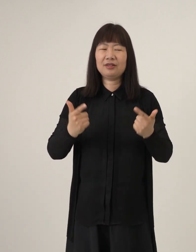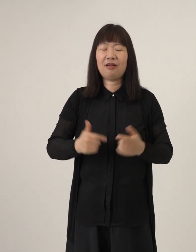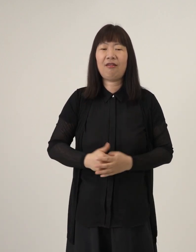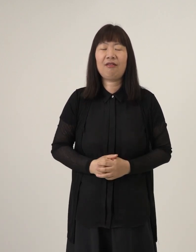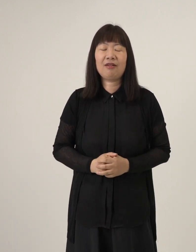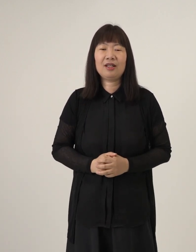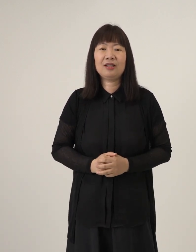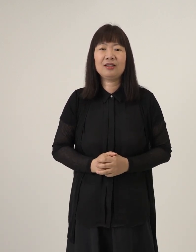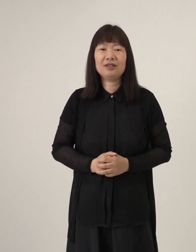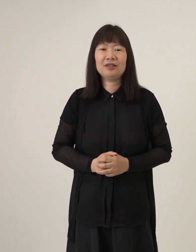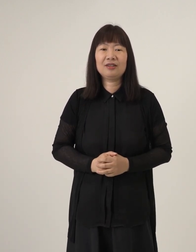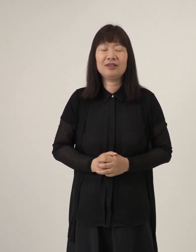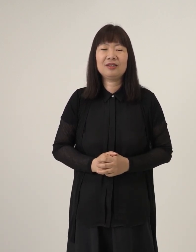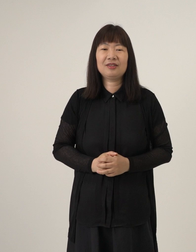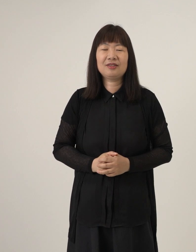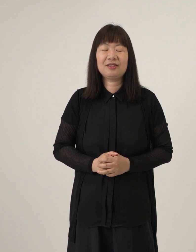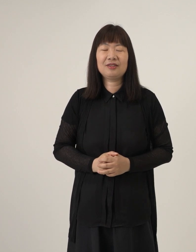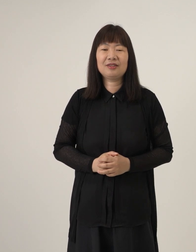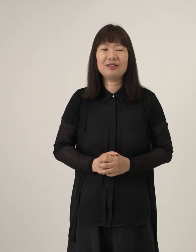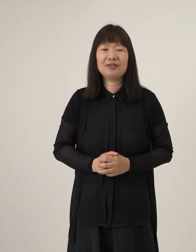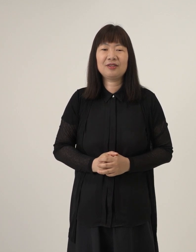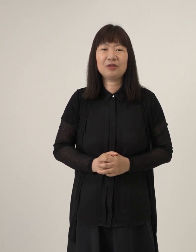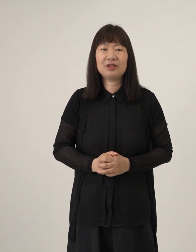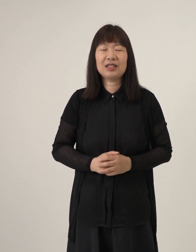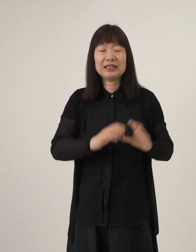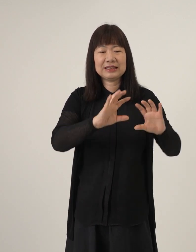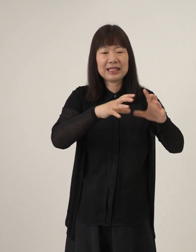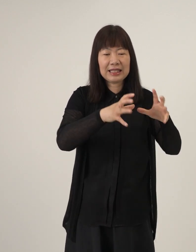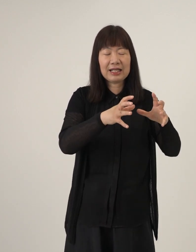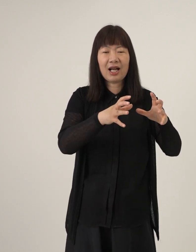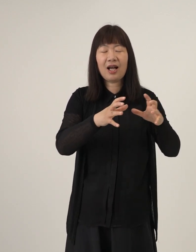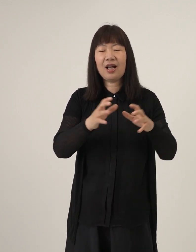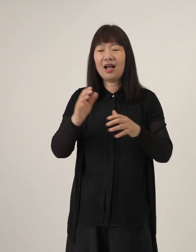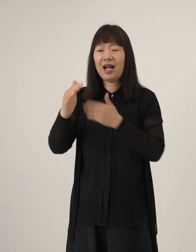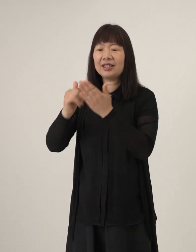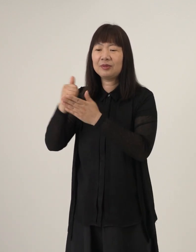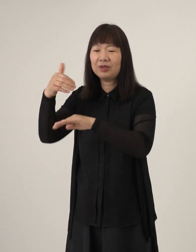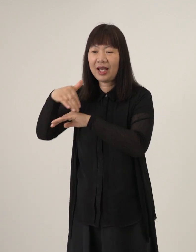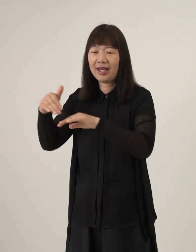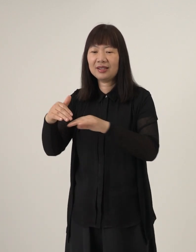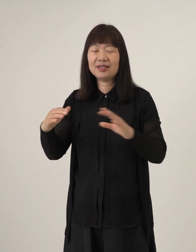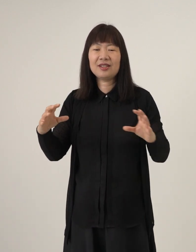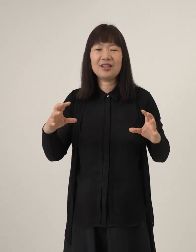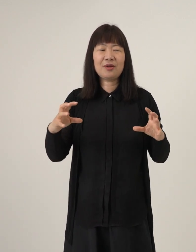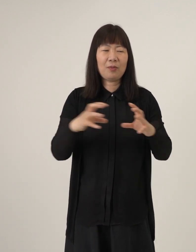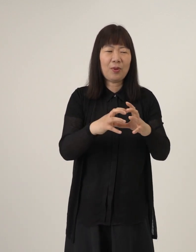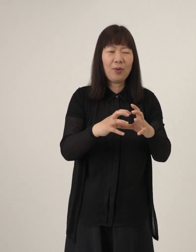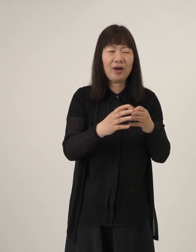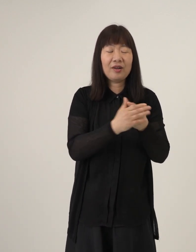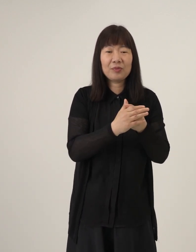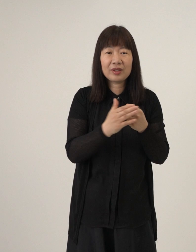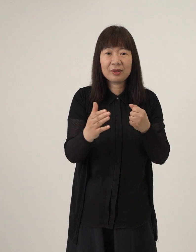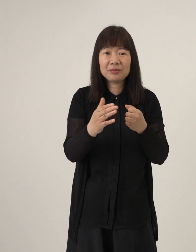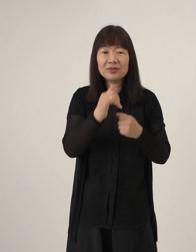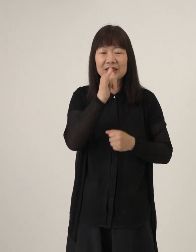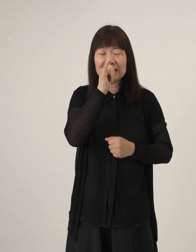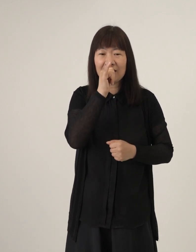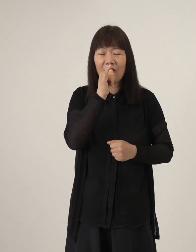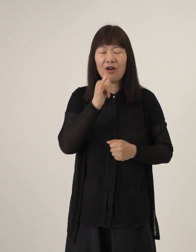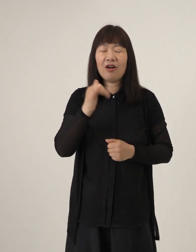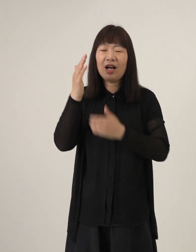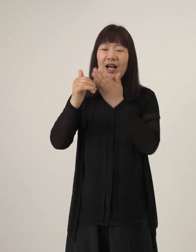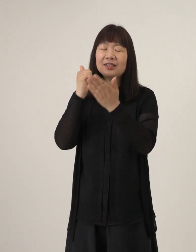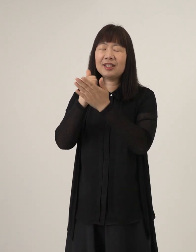아니고 이렇게 섞여서 흘러가기 때문에 우리가 하나님께 시선을